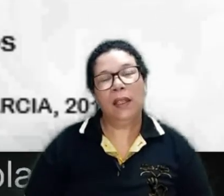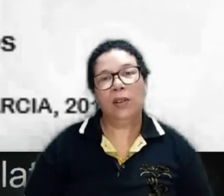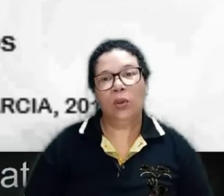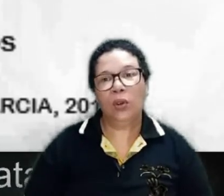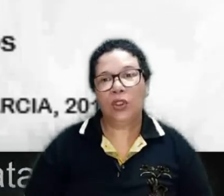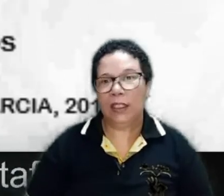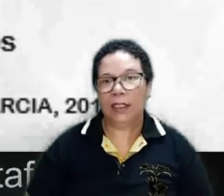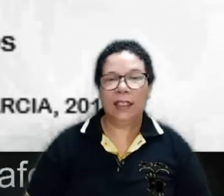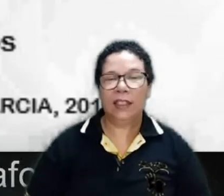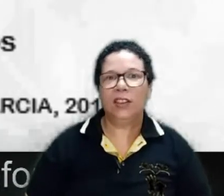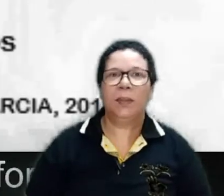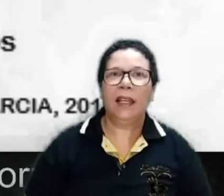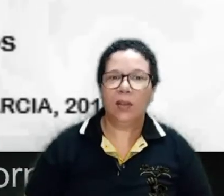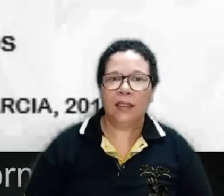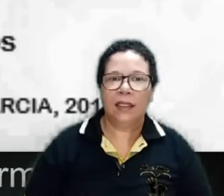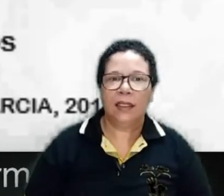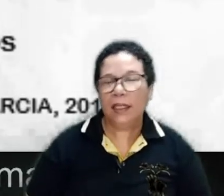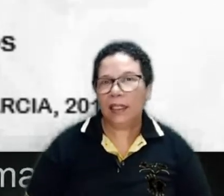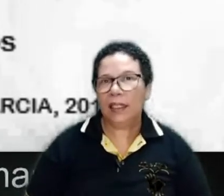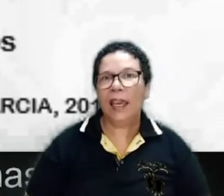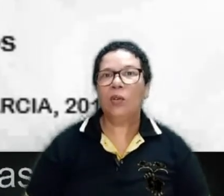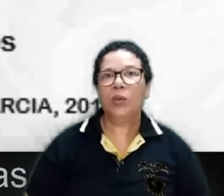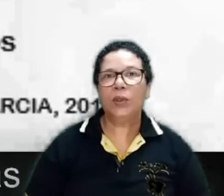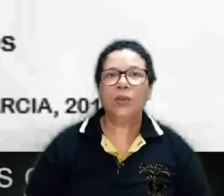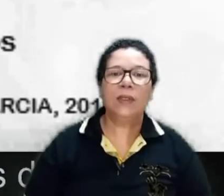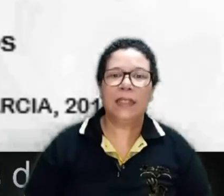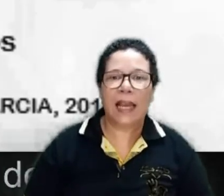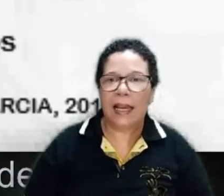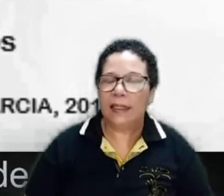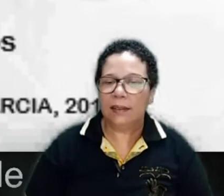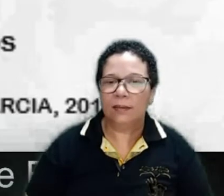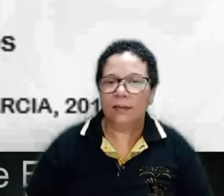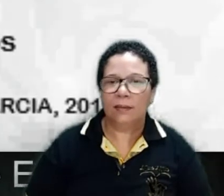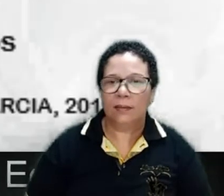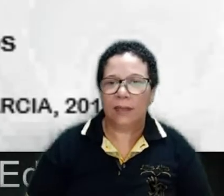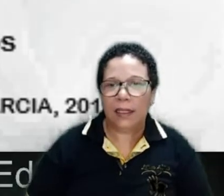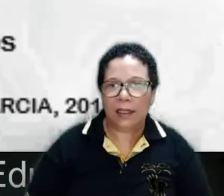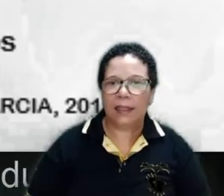metodologias e atividades pedagógicas. E que recursos usar?